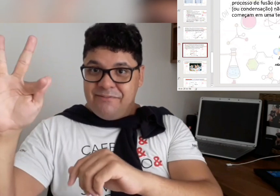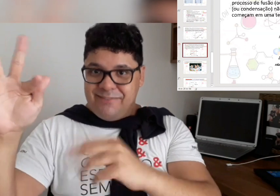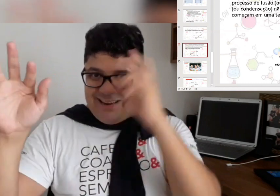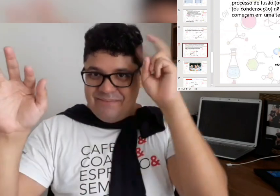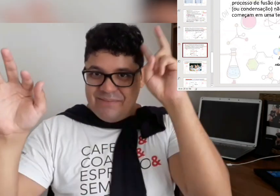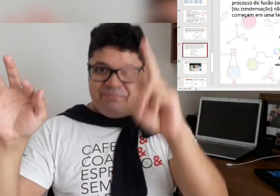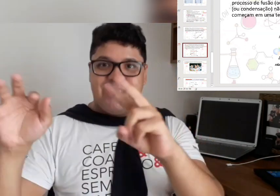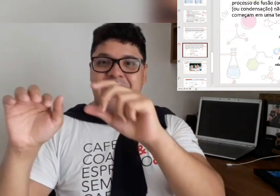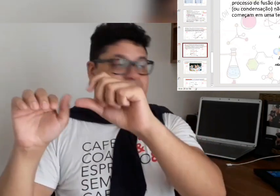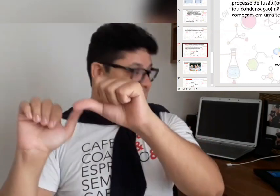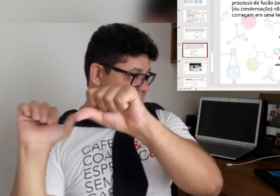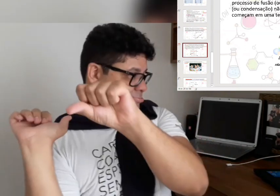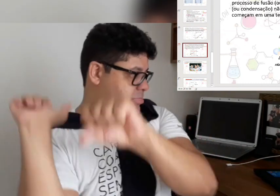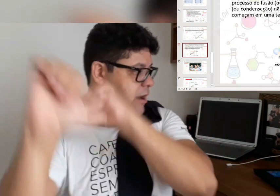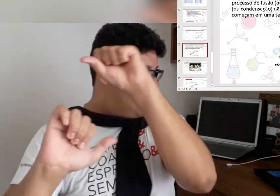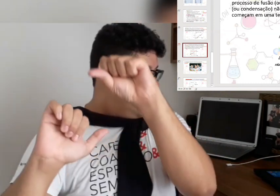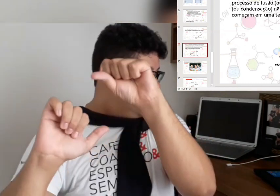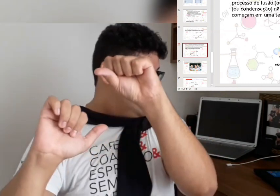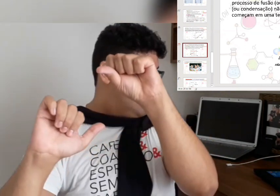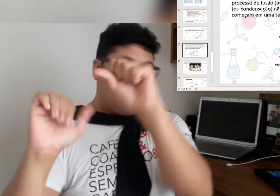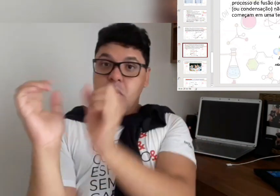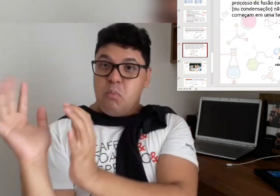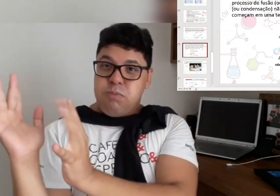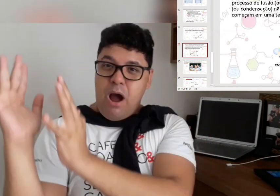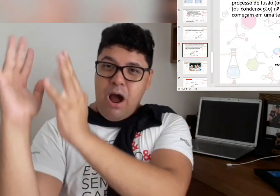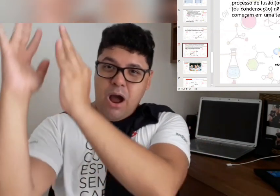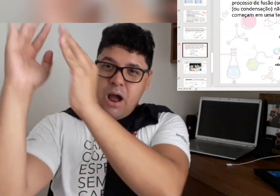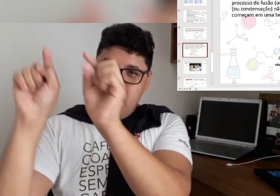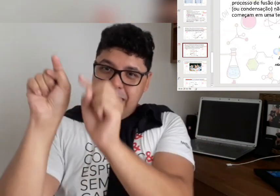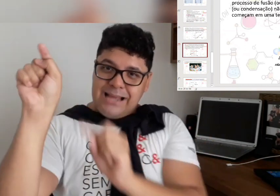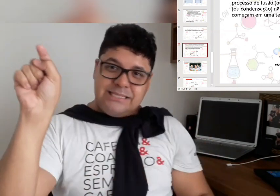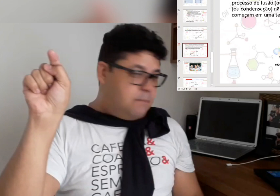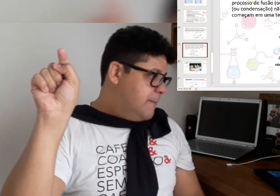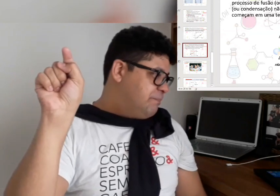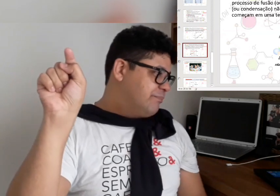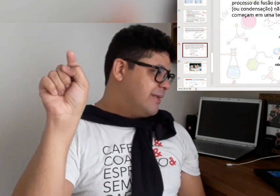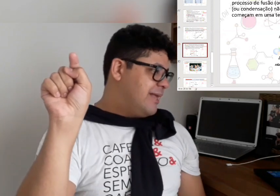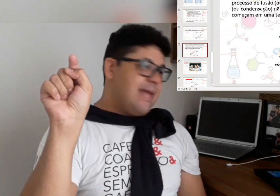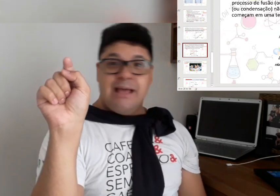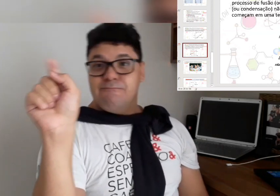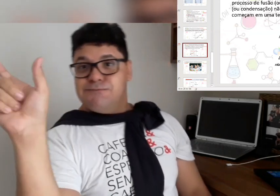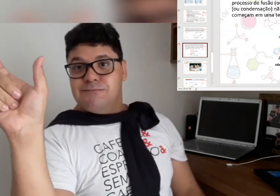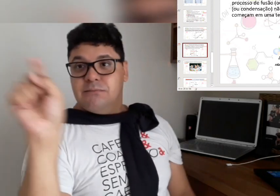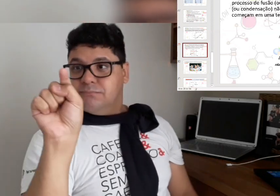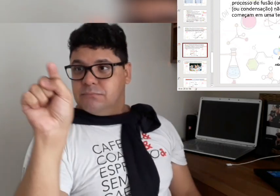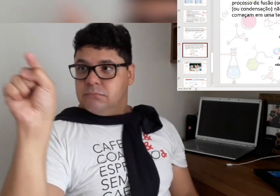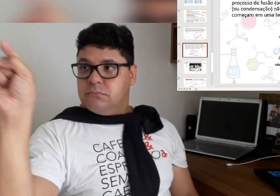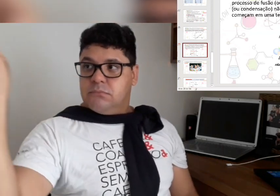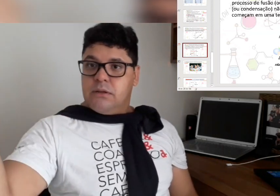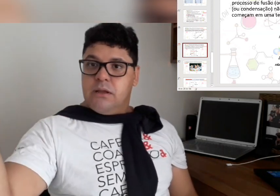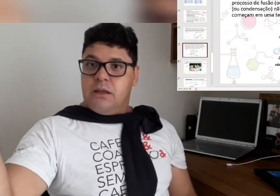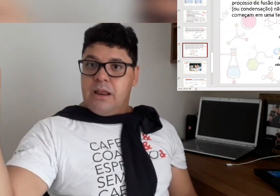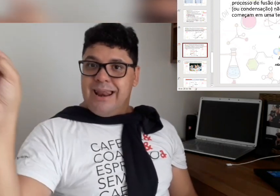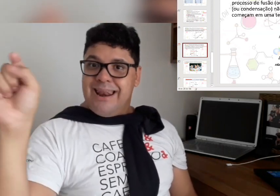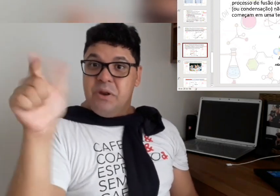mistura? No ponto de ebulição, a variação também acontece durante o